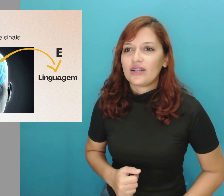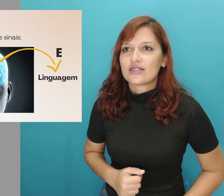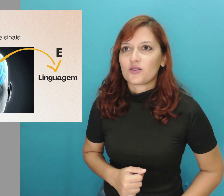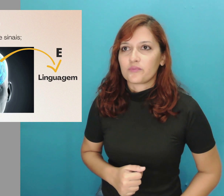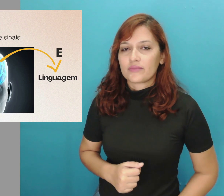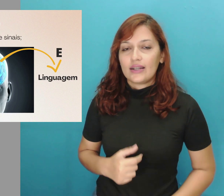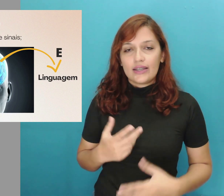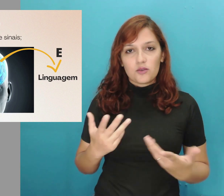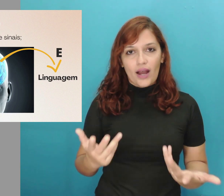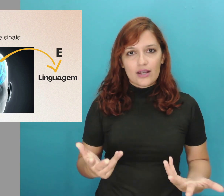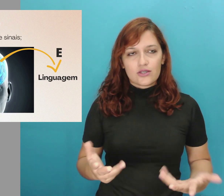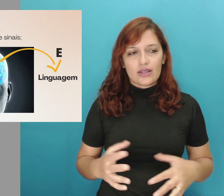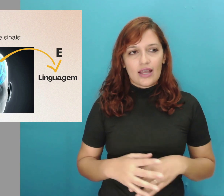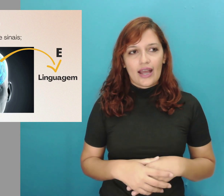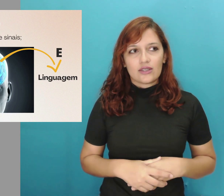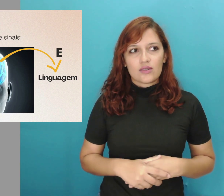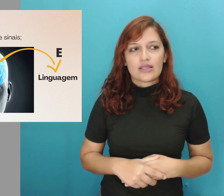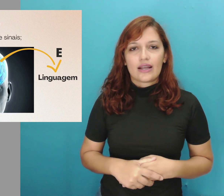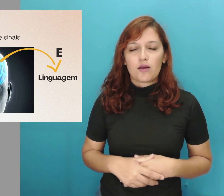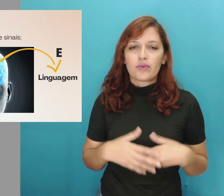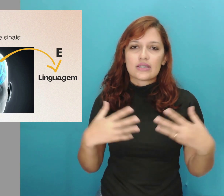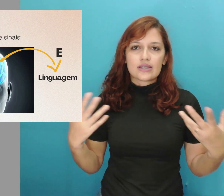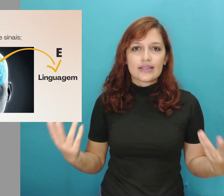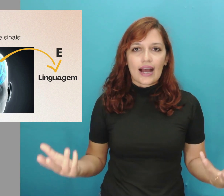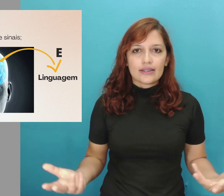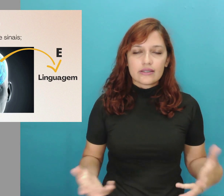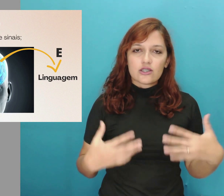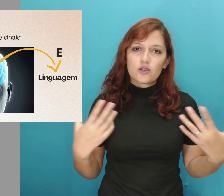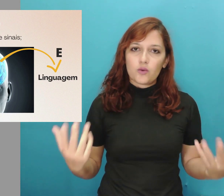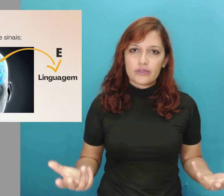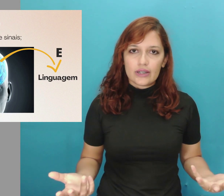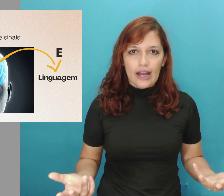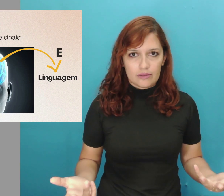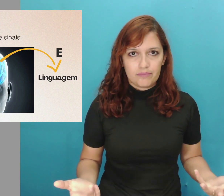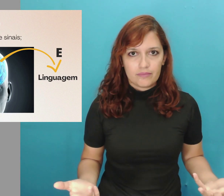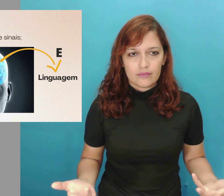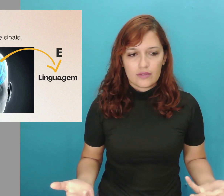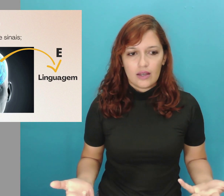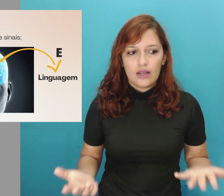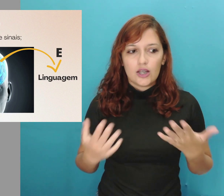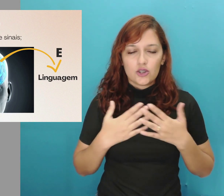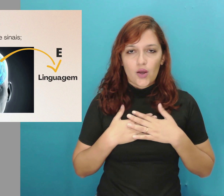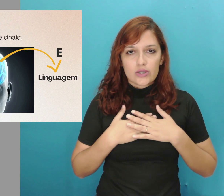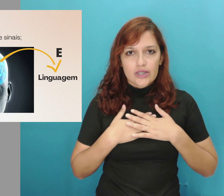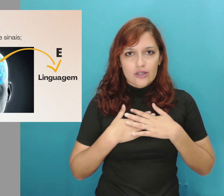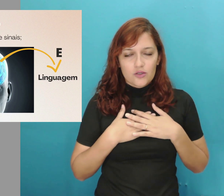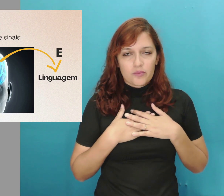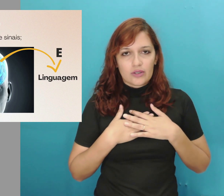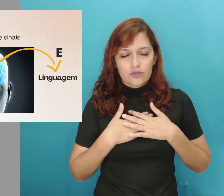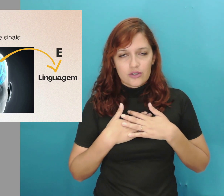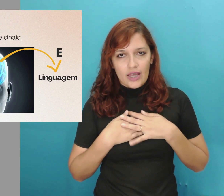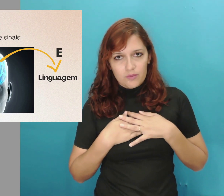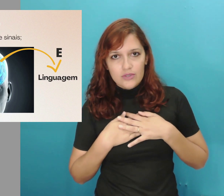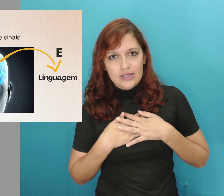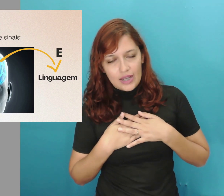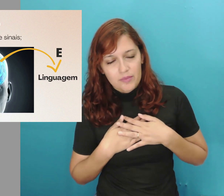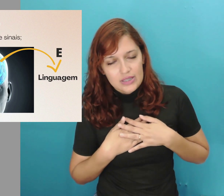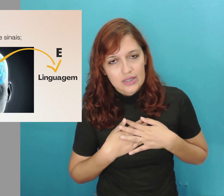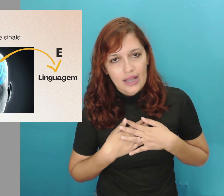só. Linguagem é a nossa capacidade de se comunicar. Nós, seres humanos, temos essa